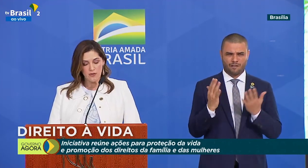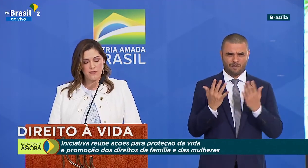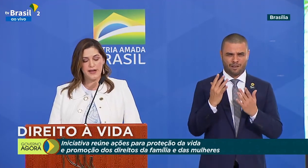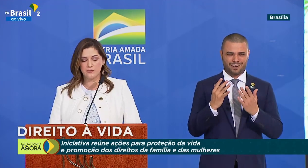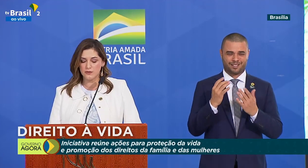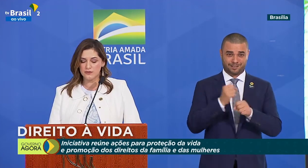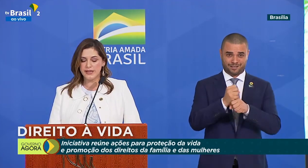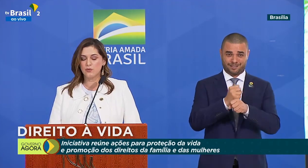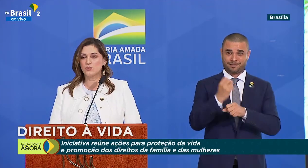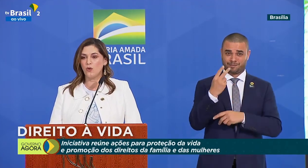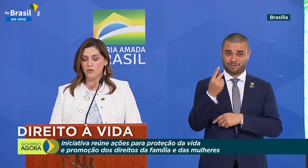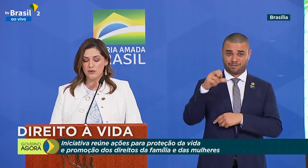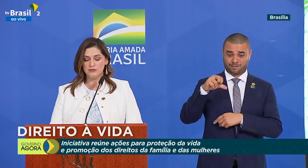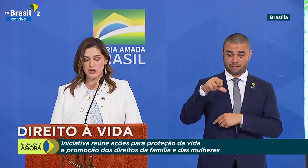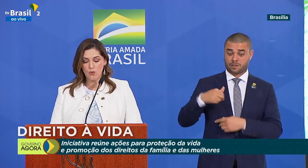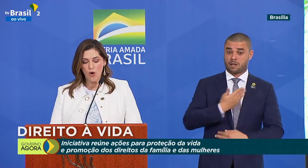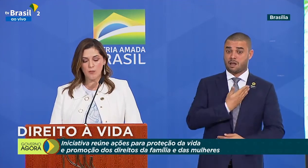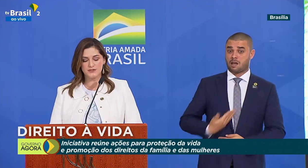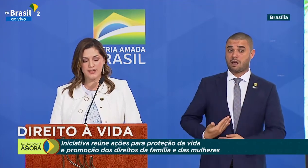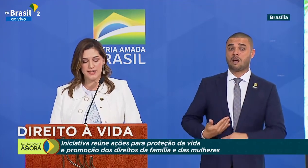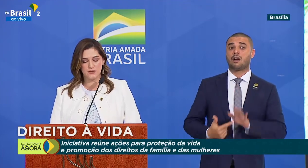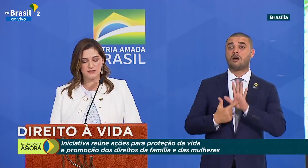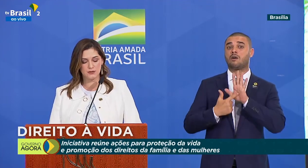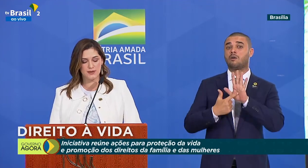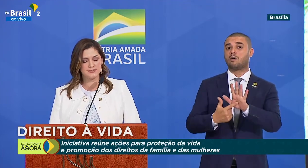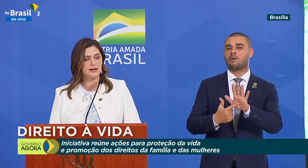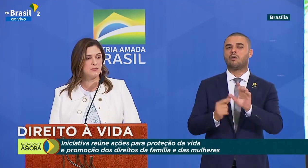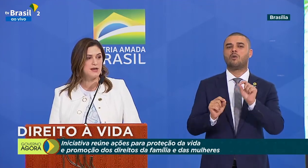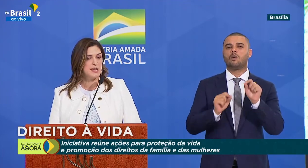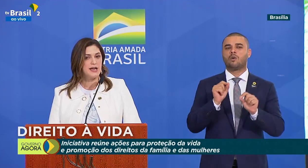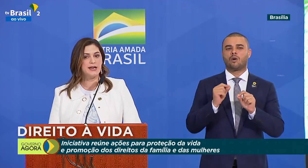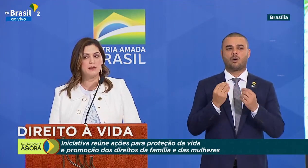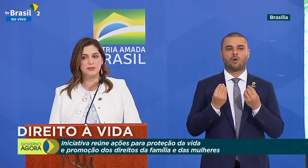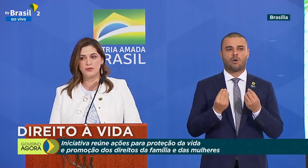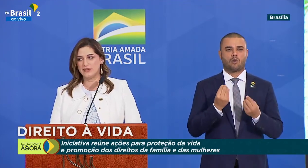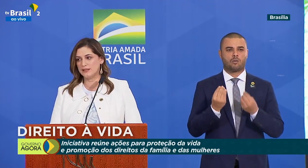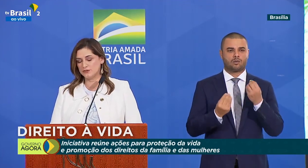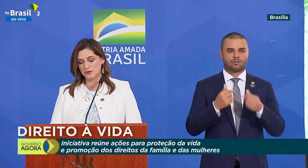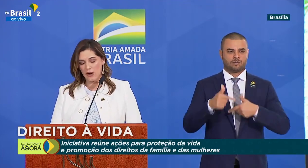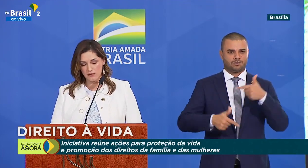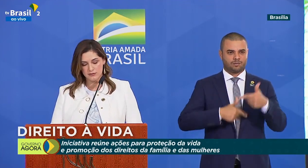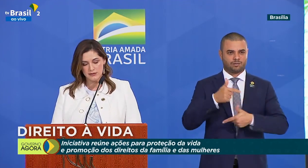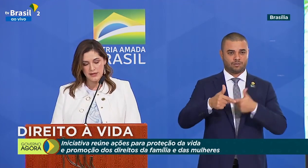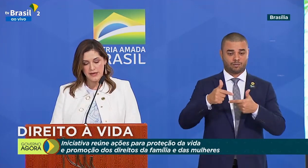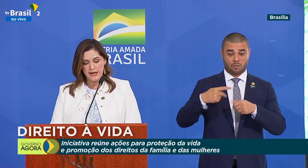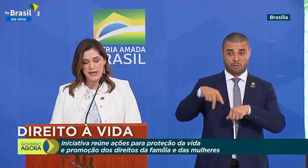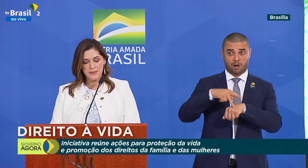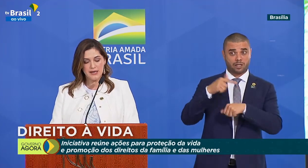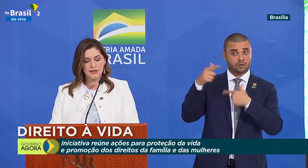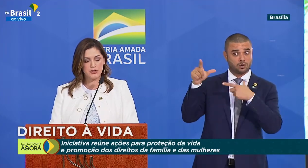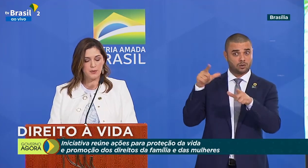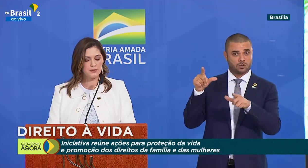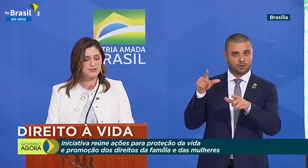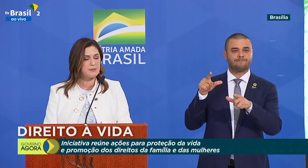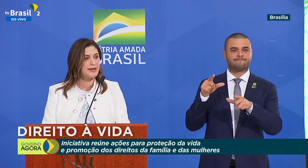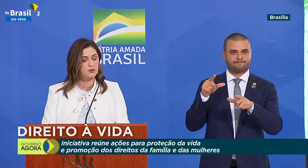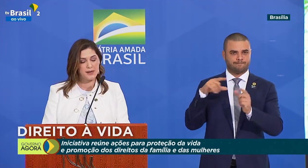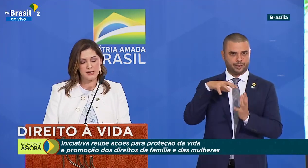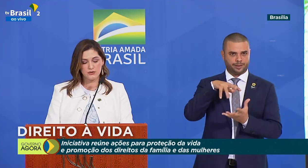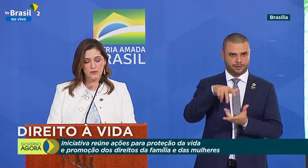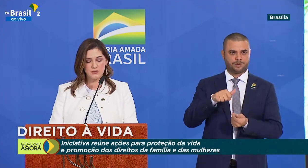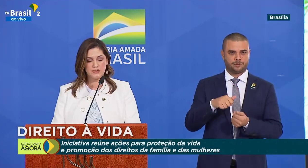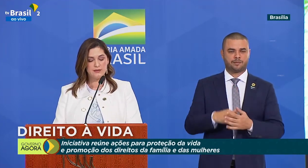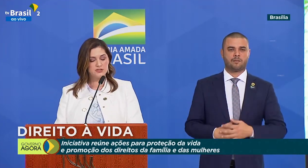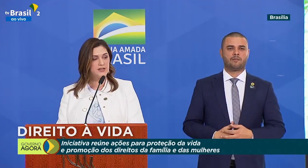esse governo deu tom de como seria nossa atuação em âmbito internacional em Brilhante